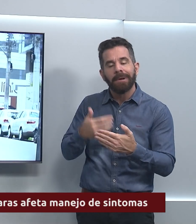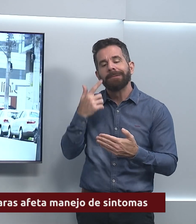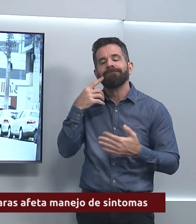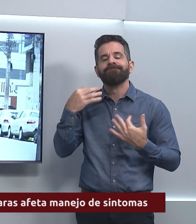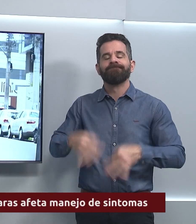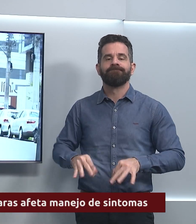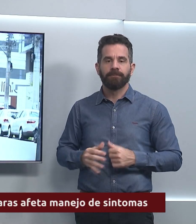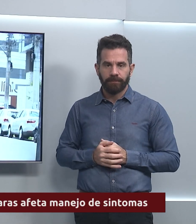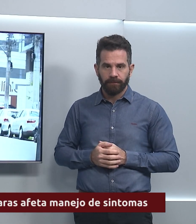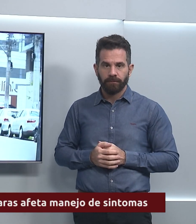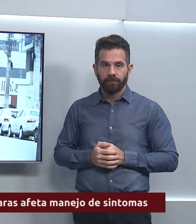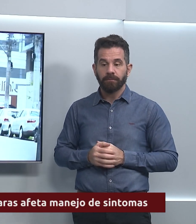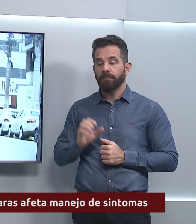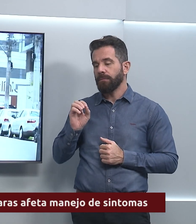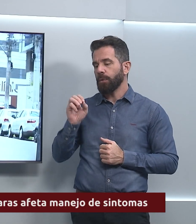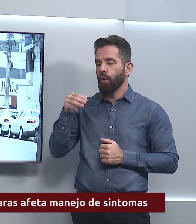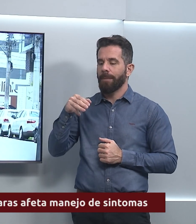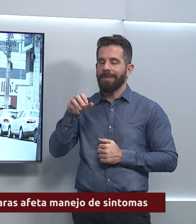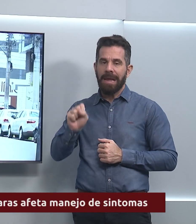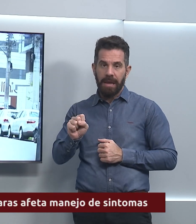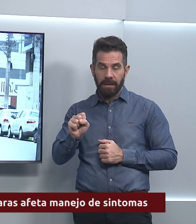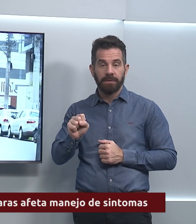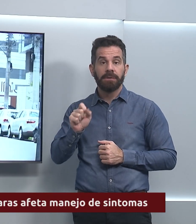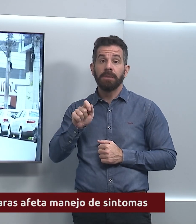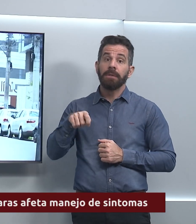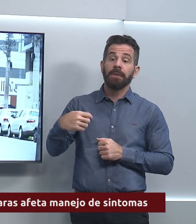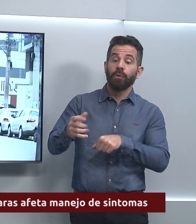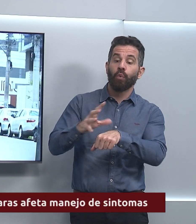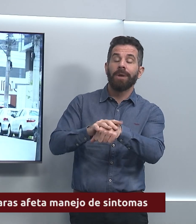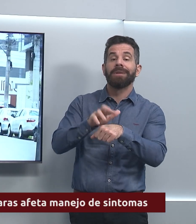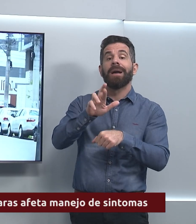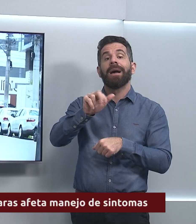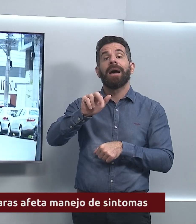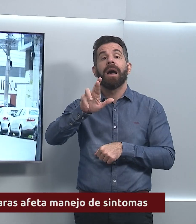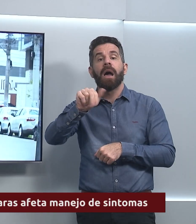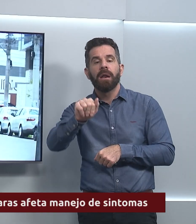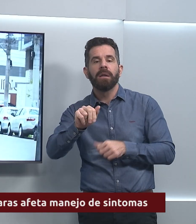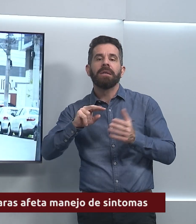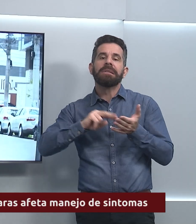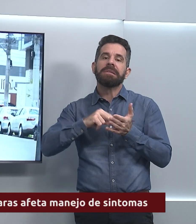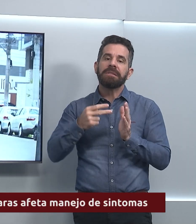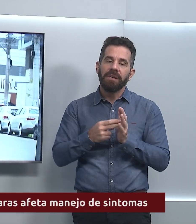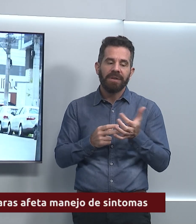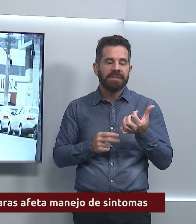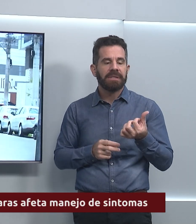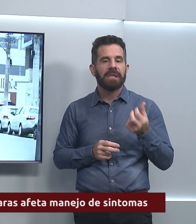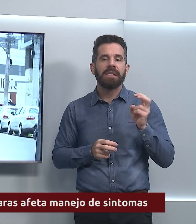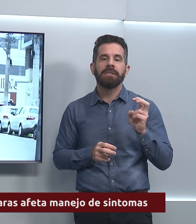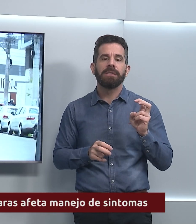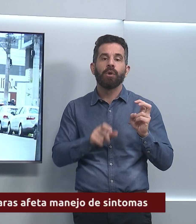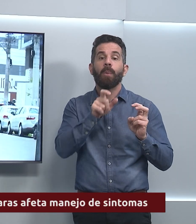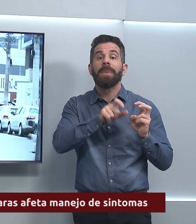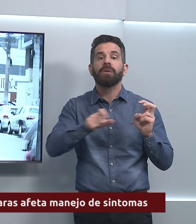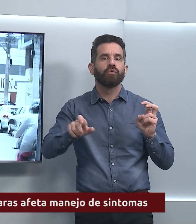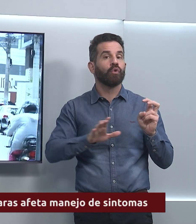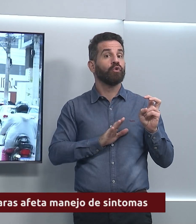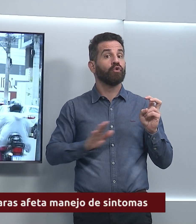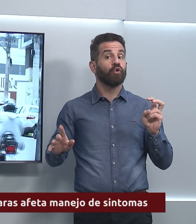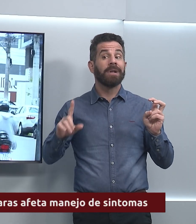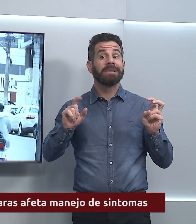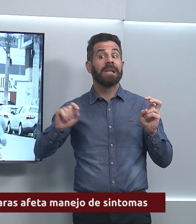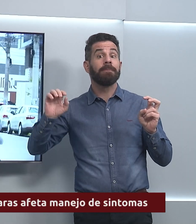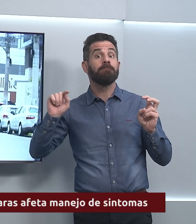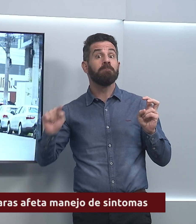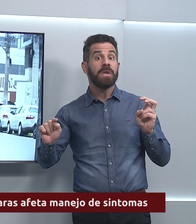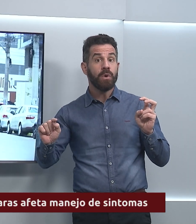da Saúde, uma doença é considerada rara quando ela afeta até 65 pessoas a cada 100 mil habitantes. No